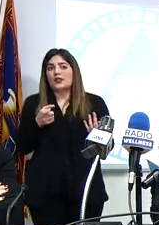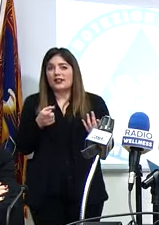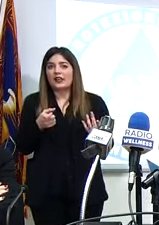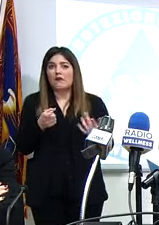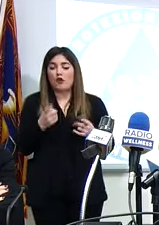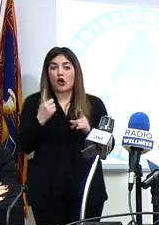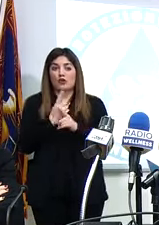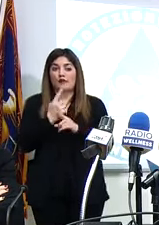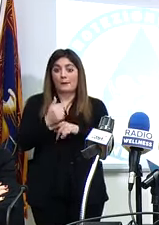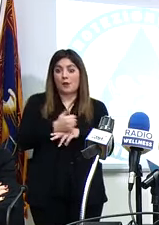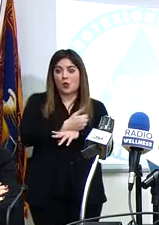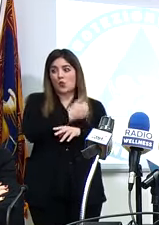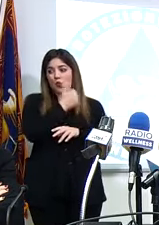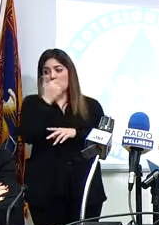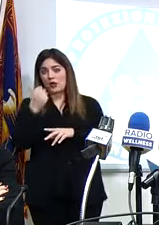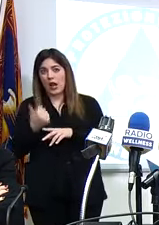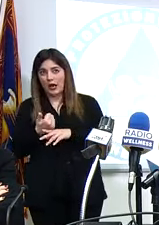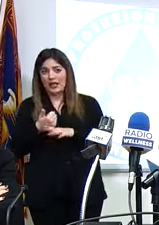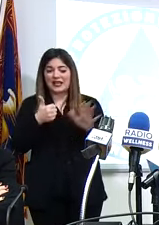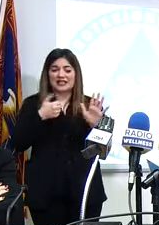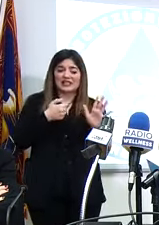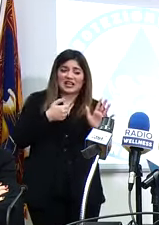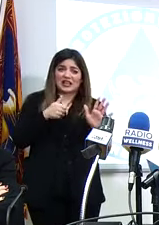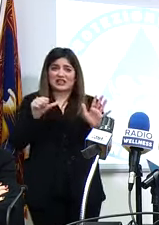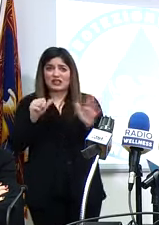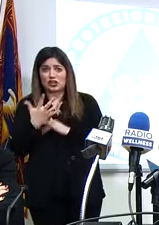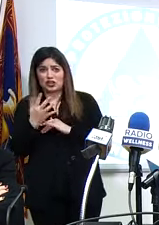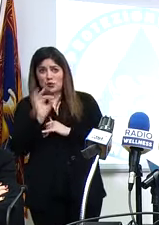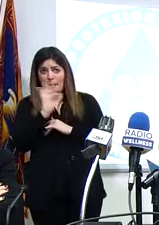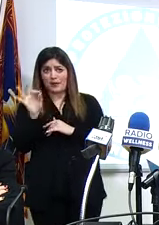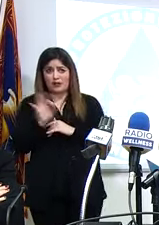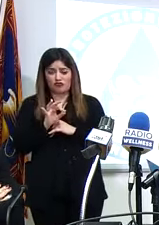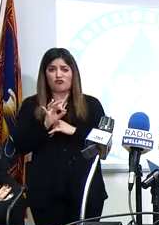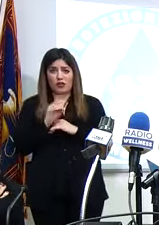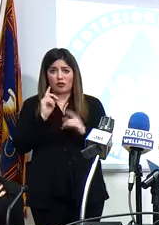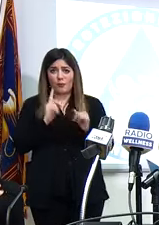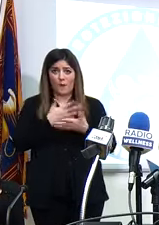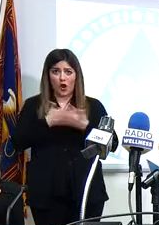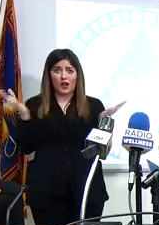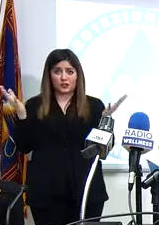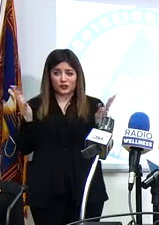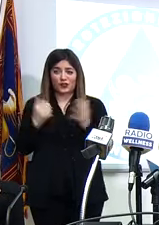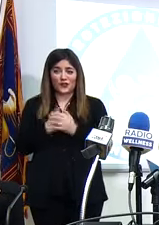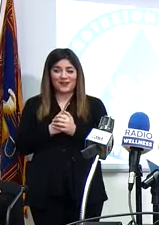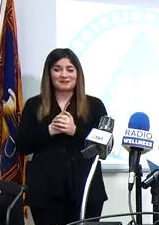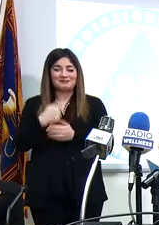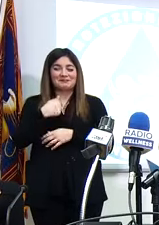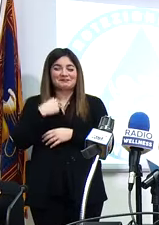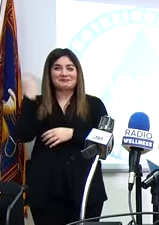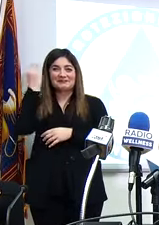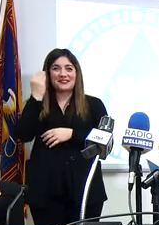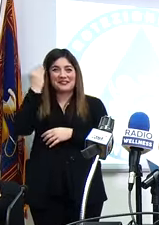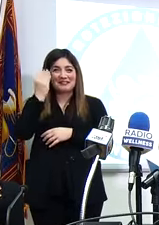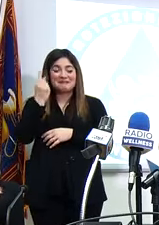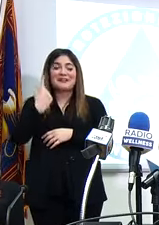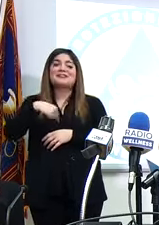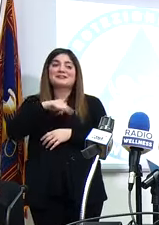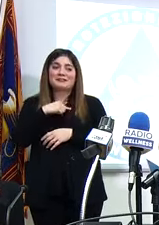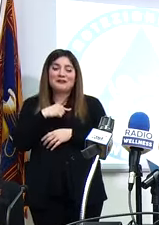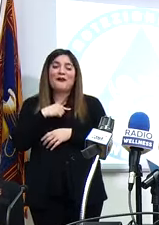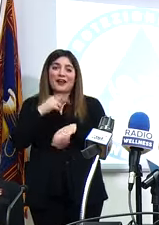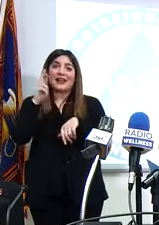per arrivare al 60-65% della popolazione della copertura. Io credo che noi potremmo arrivare con questo ritmo,